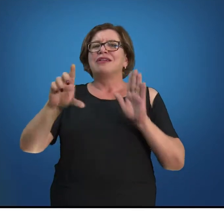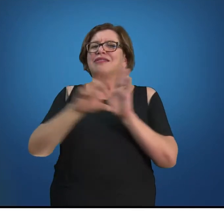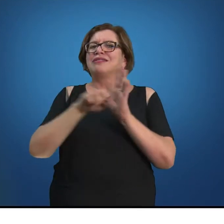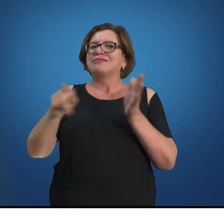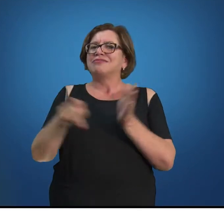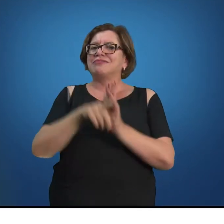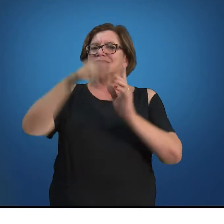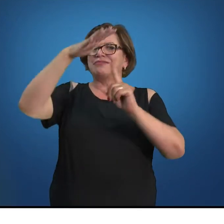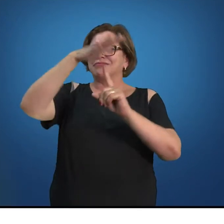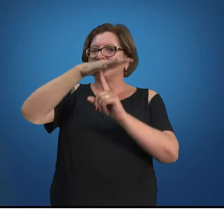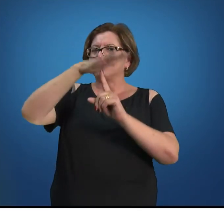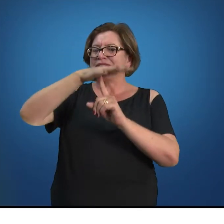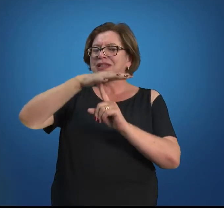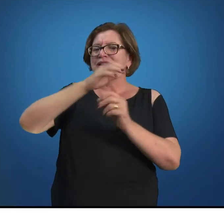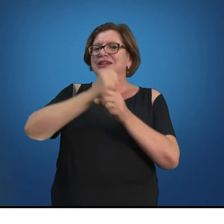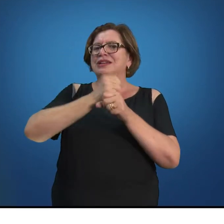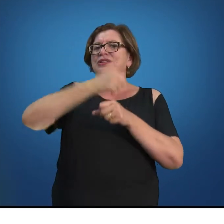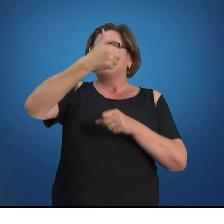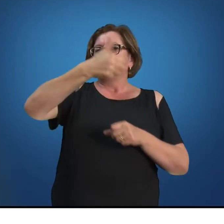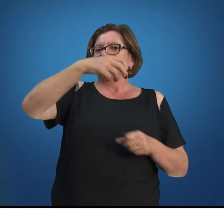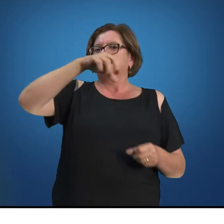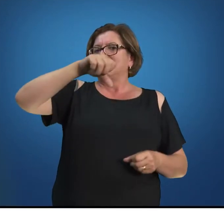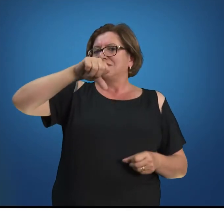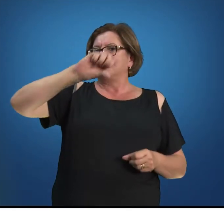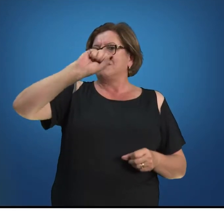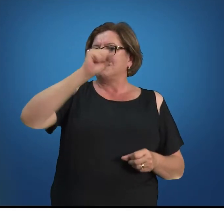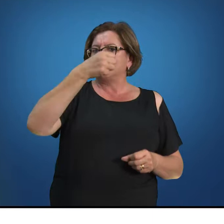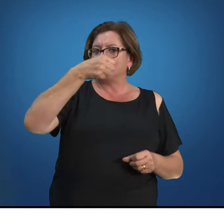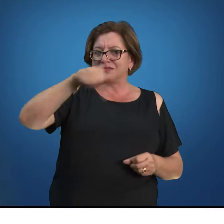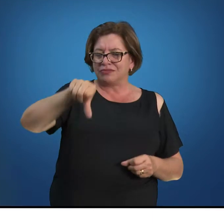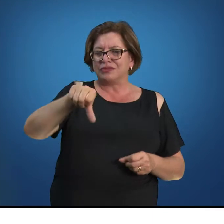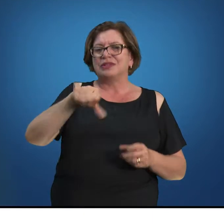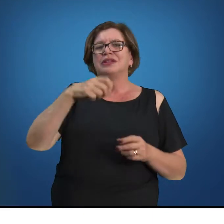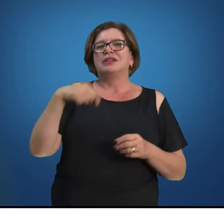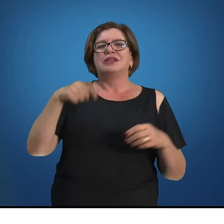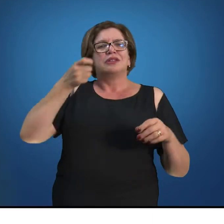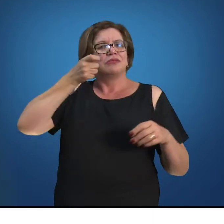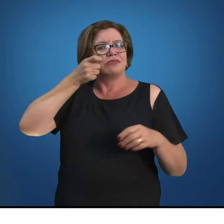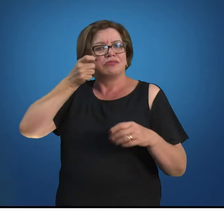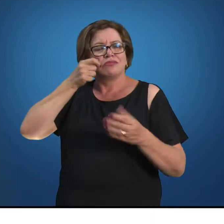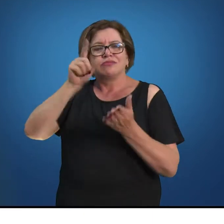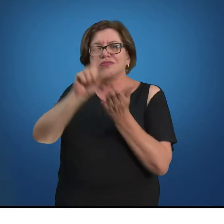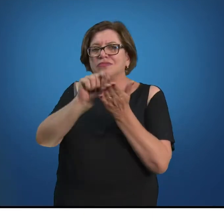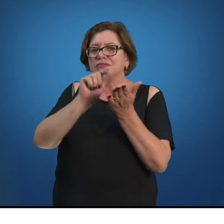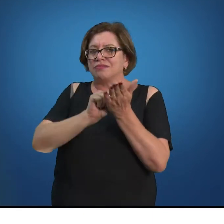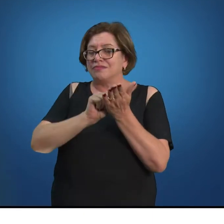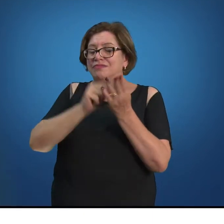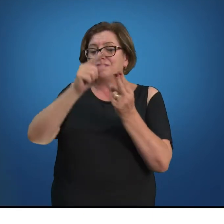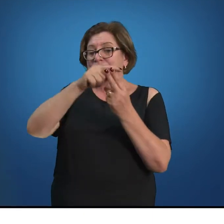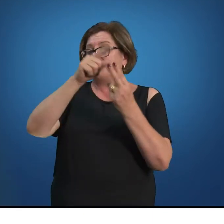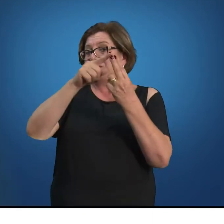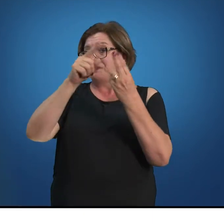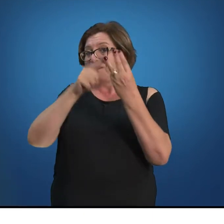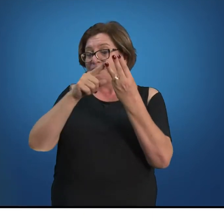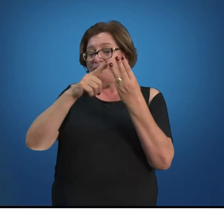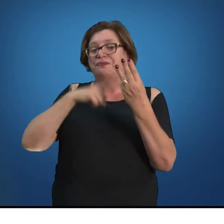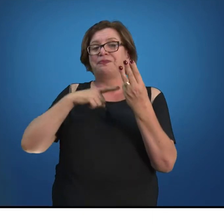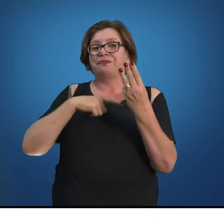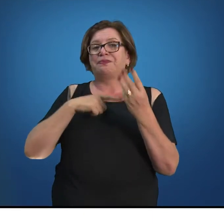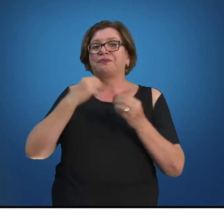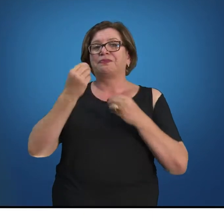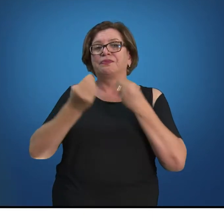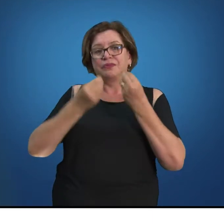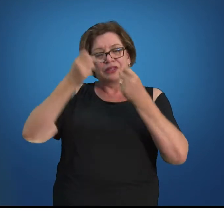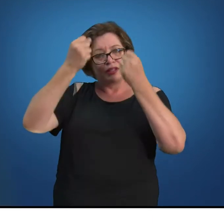em 1989, observamos em 3 artigos principais dessa Constituição de